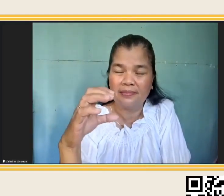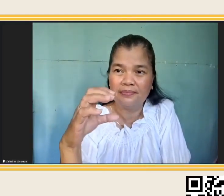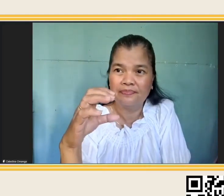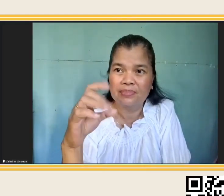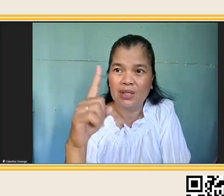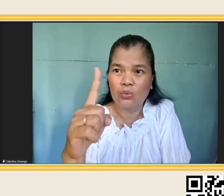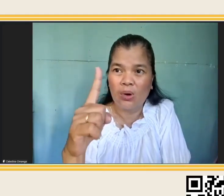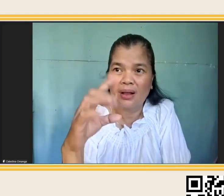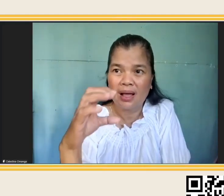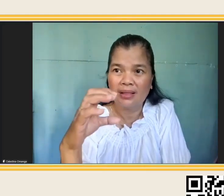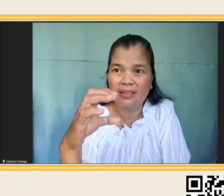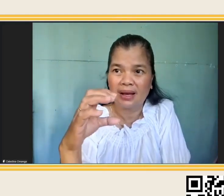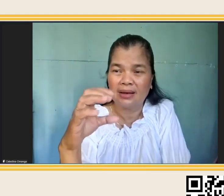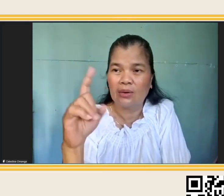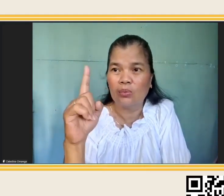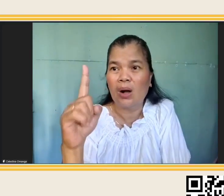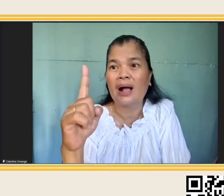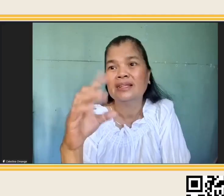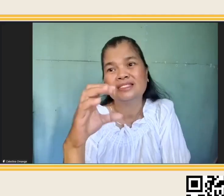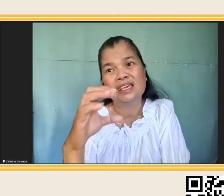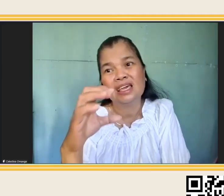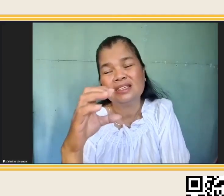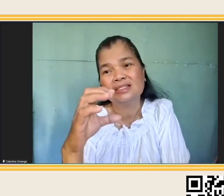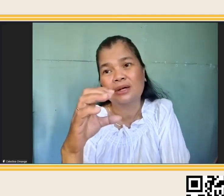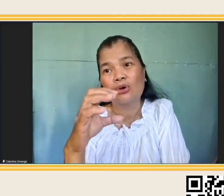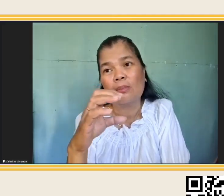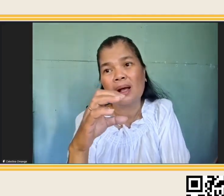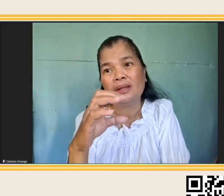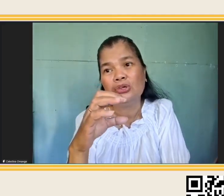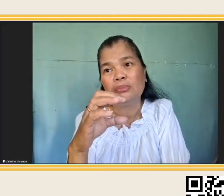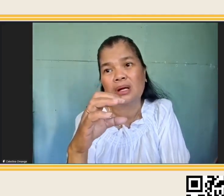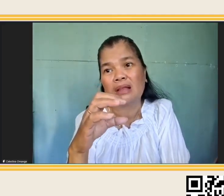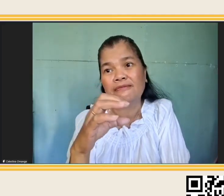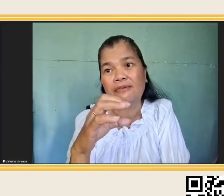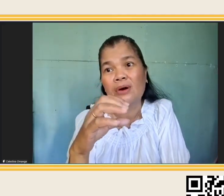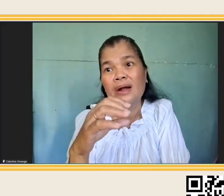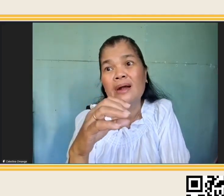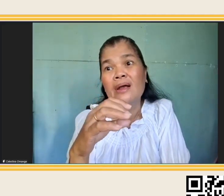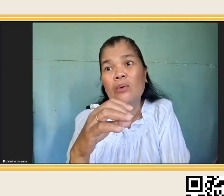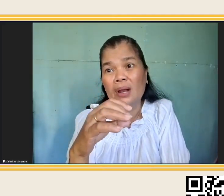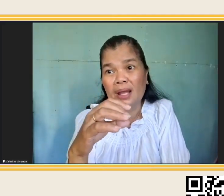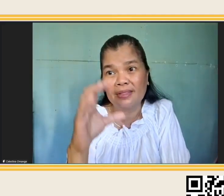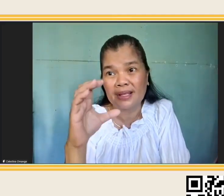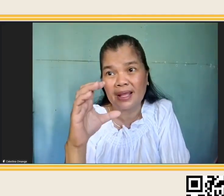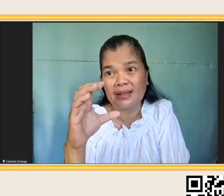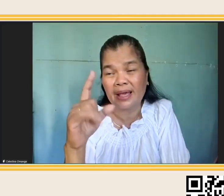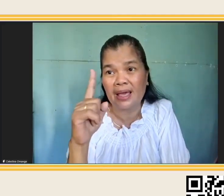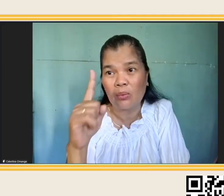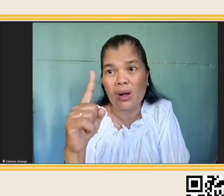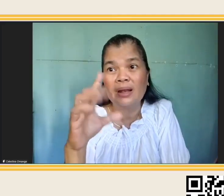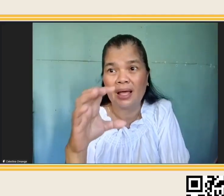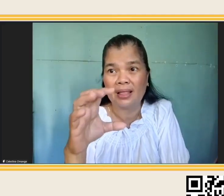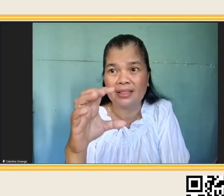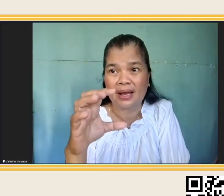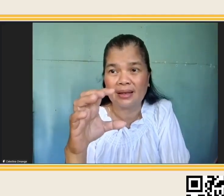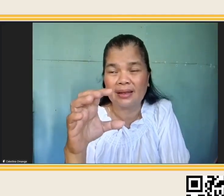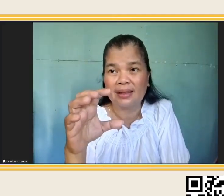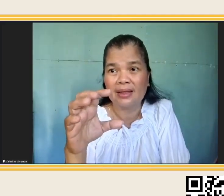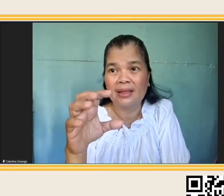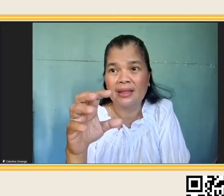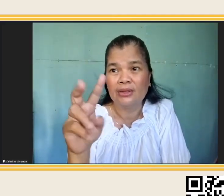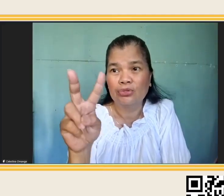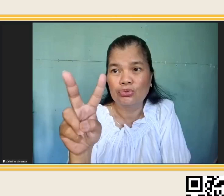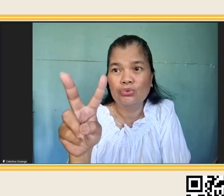100. 100. 1, C is the Roman numeral for 100. Kaya 100.